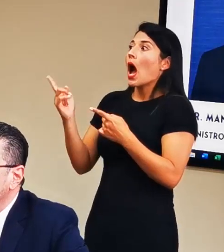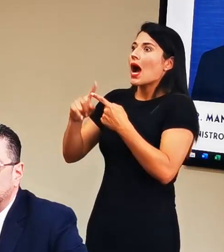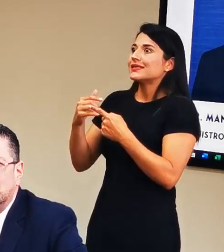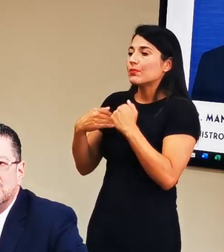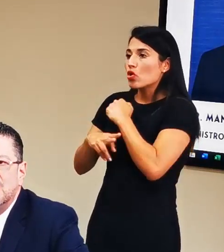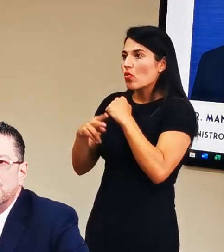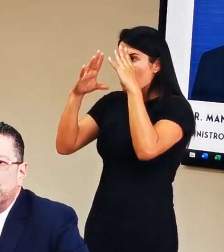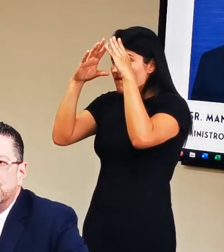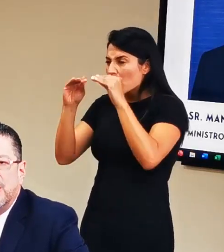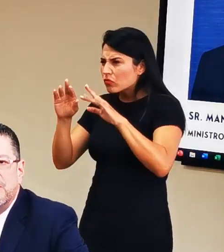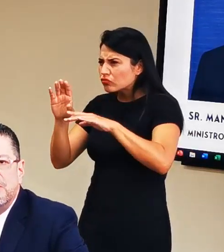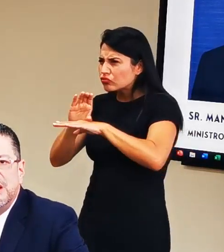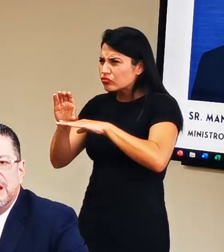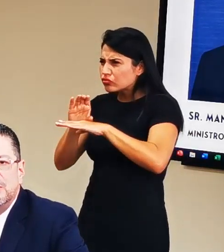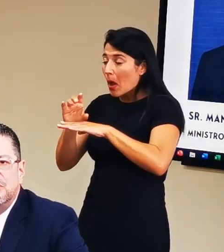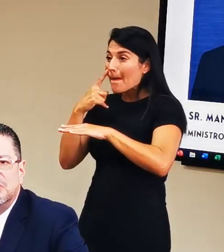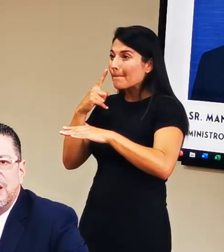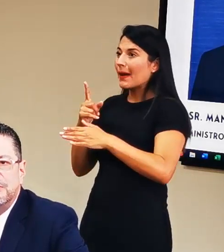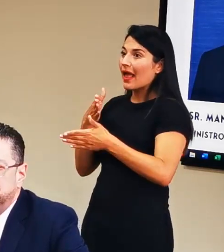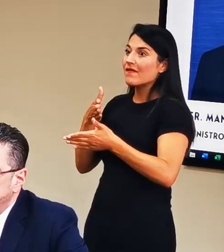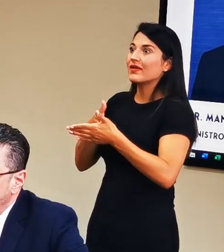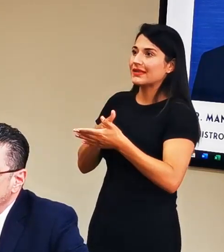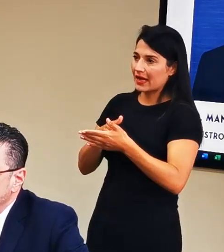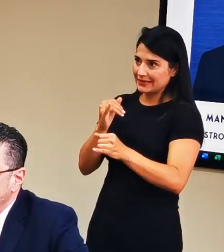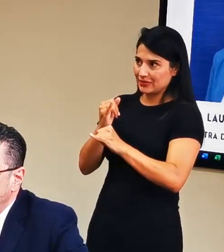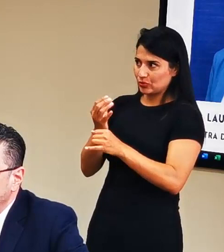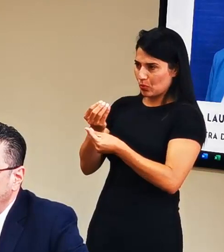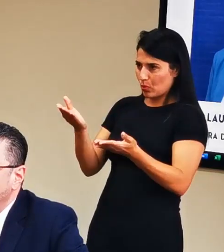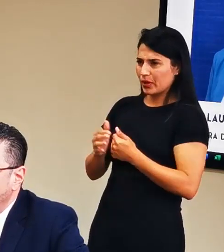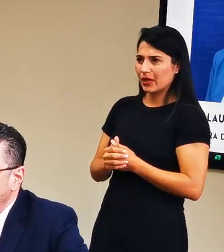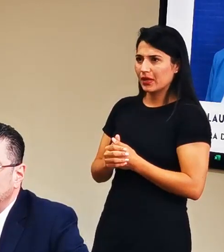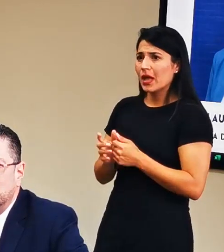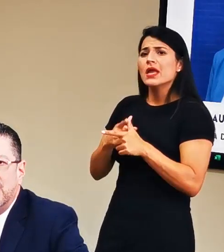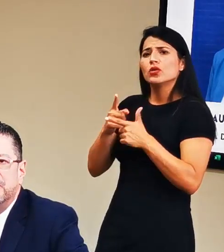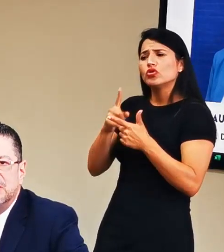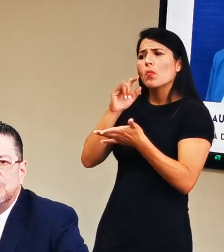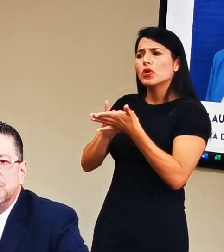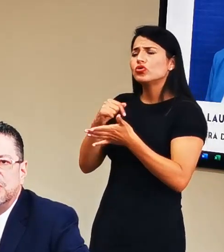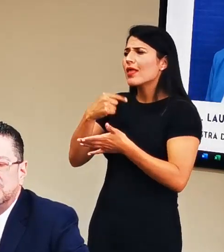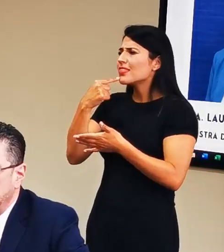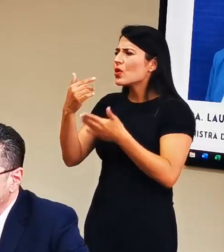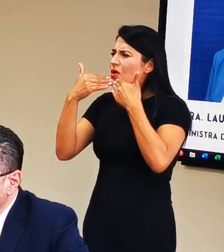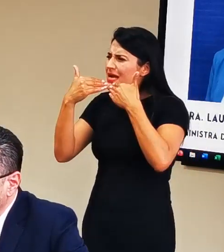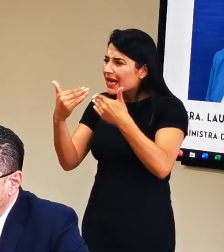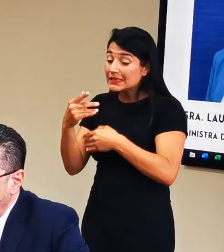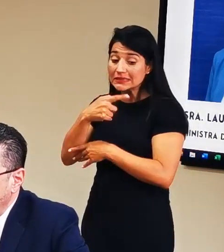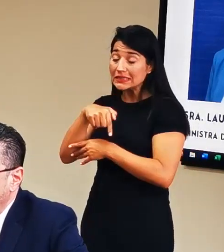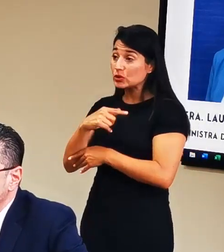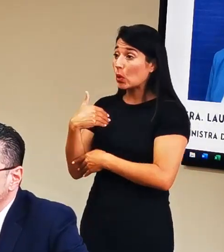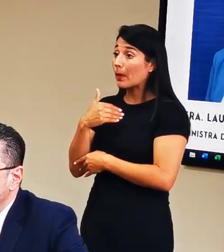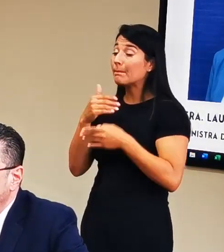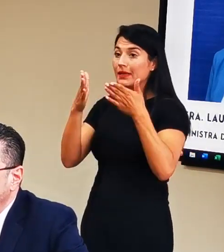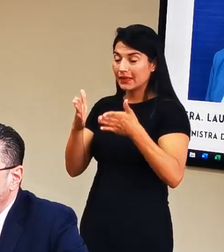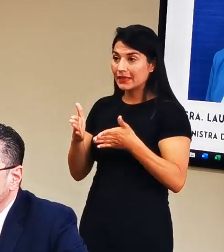ataques terroristas contra la viabilidad de nuestro Estado. Yo así por eso les agradezco en el alma a estas personas